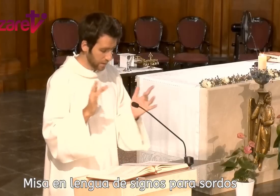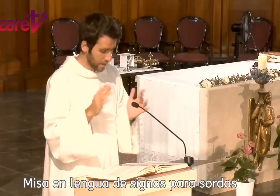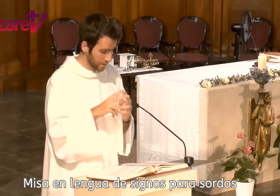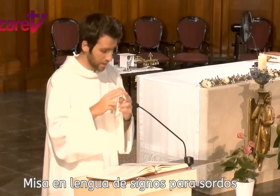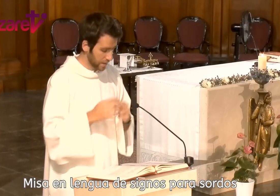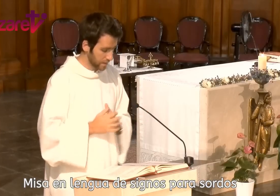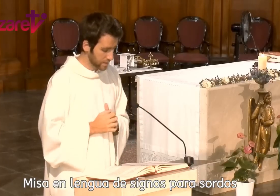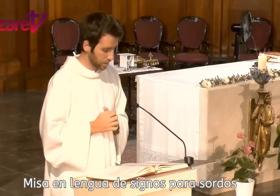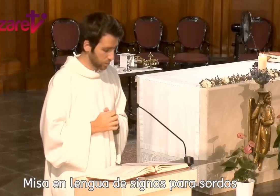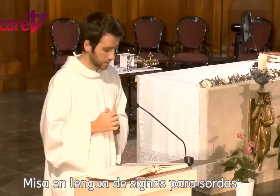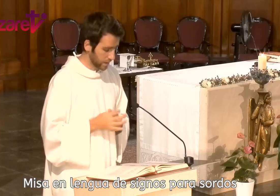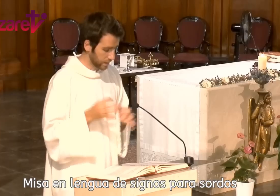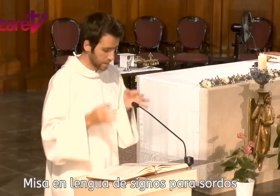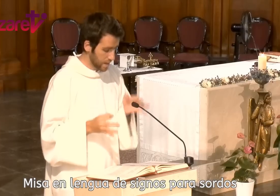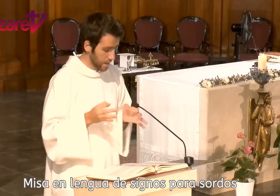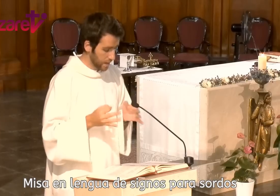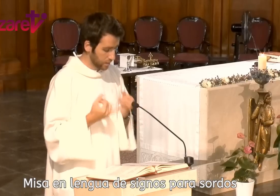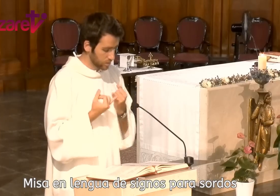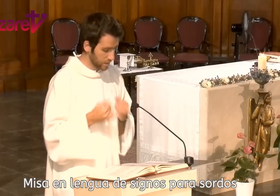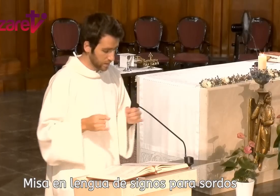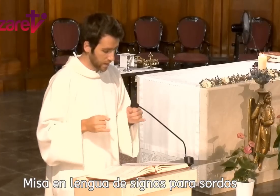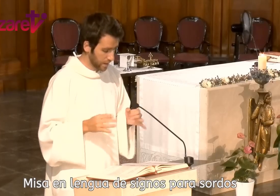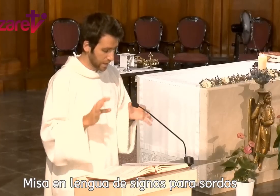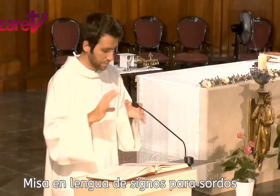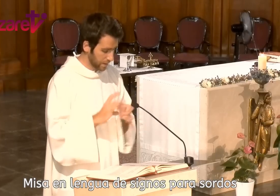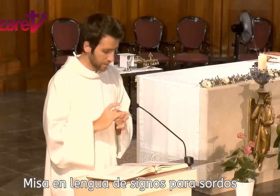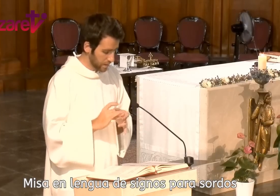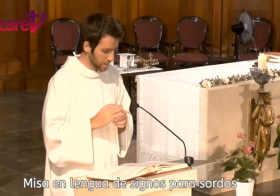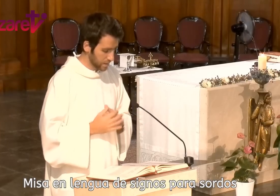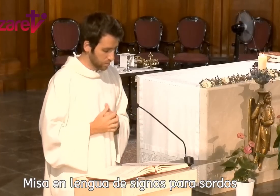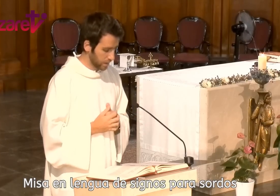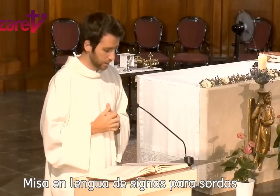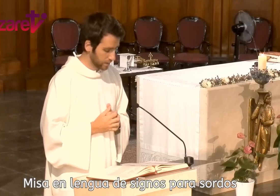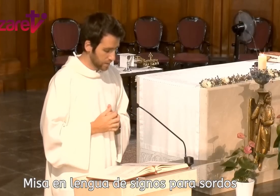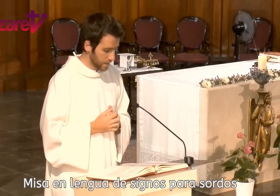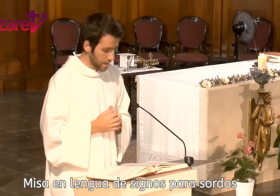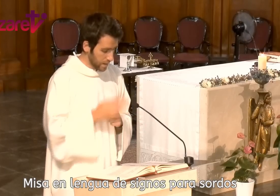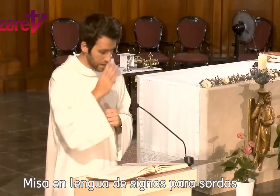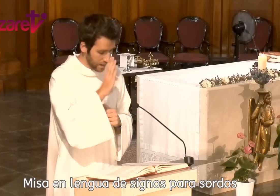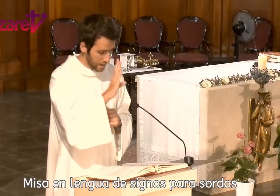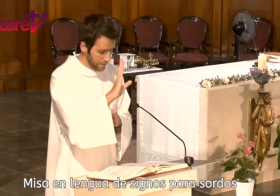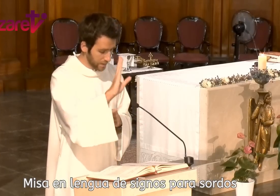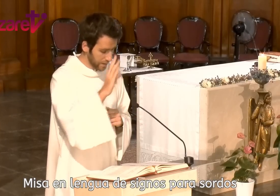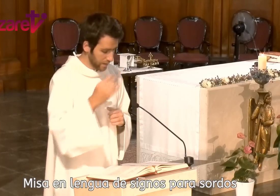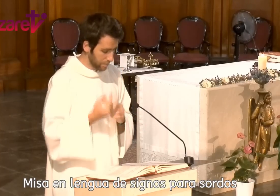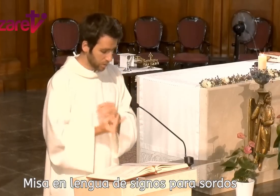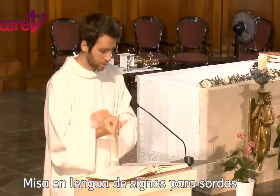la fidelidad se encuentran, la justicia y la paz se unen. La fidelidad brota